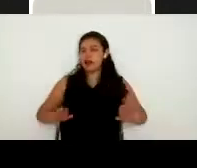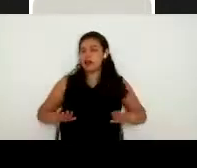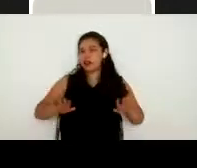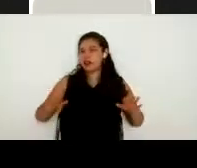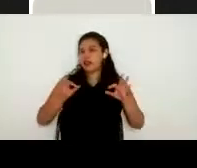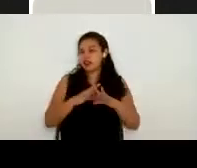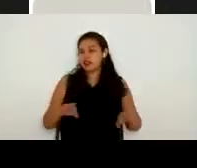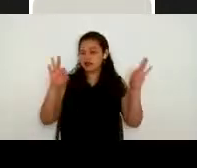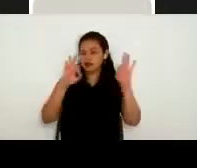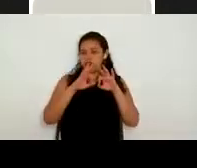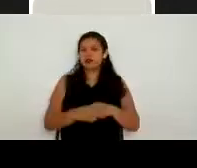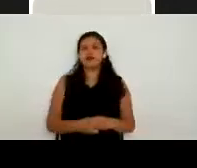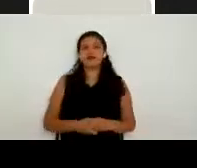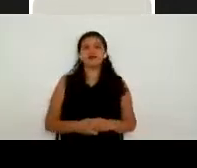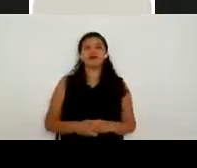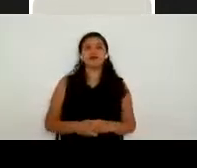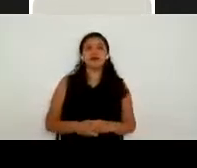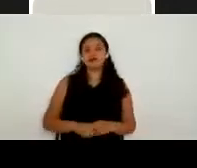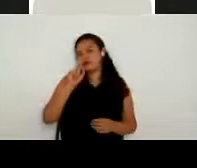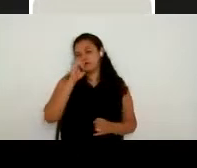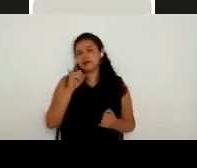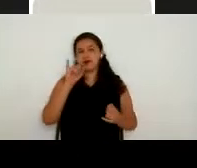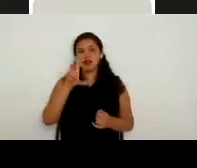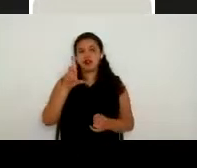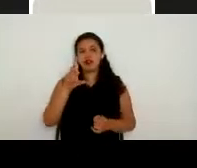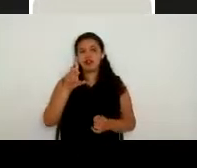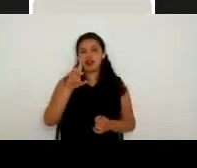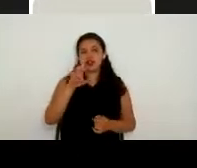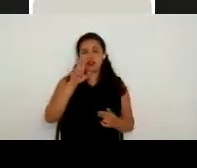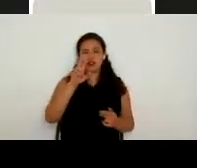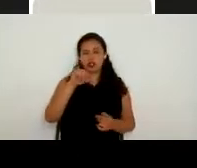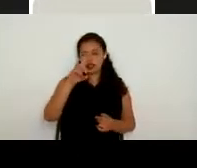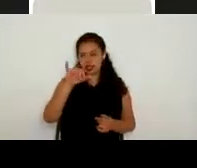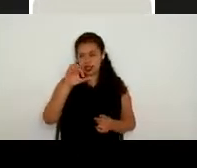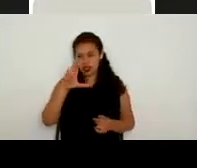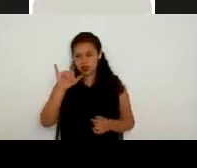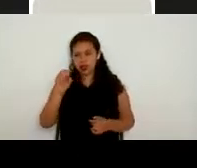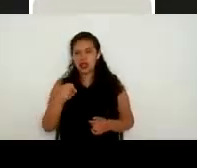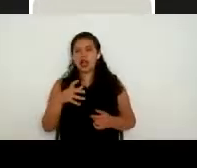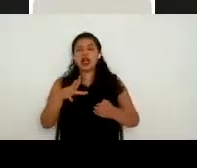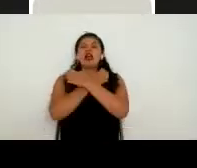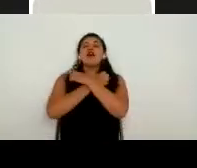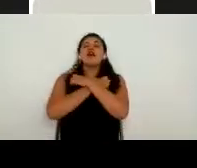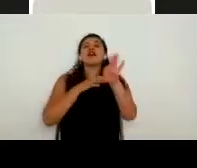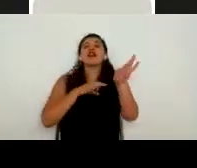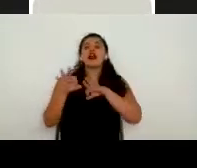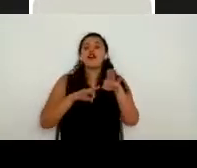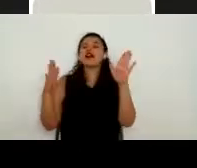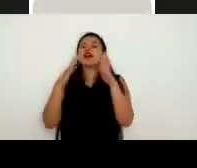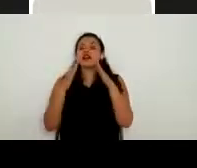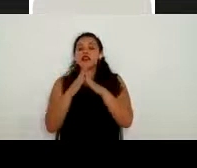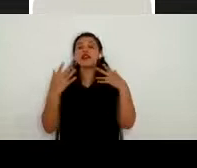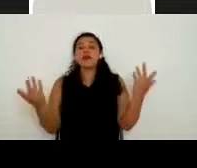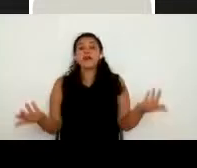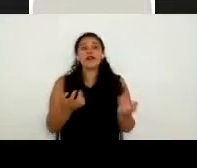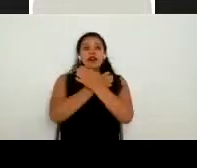entre los indicadores también el sugiere la educación el trabajo y la vivienda en la educación les sugiere